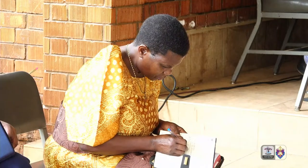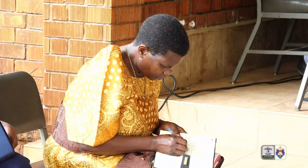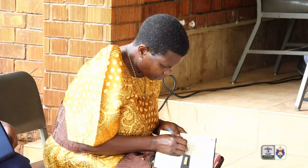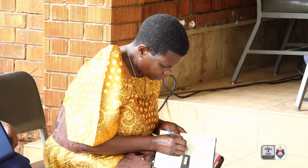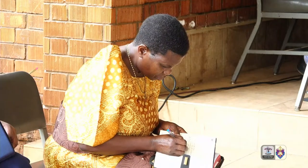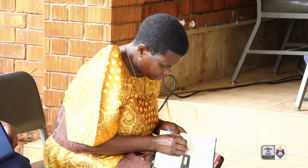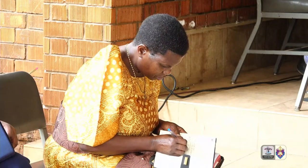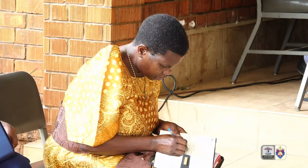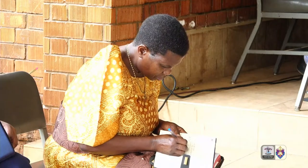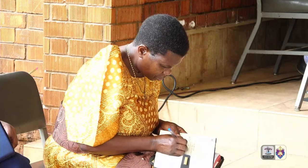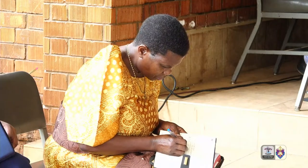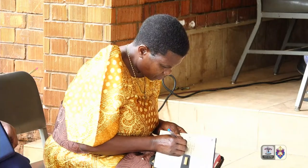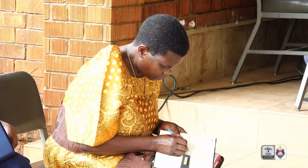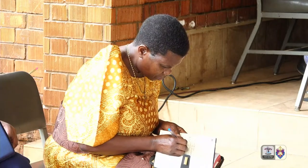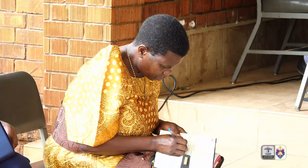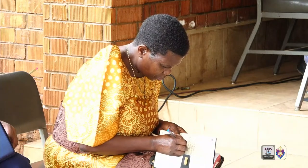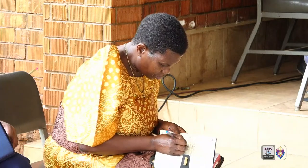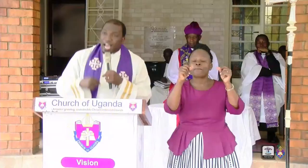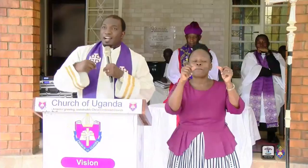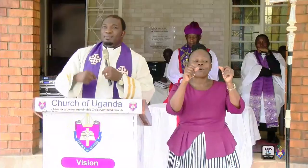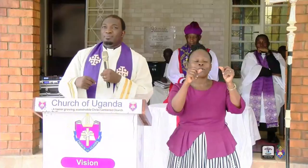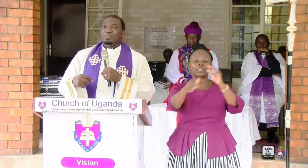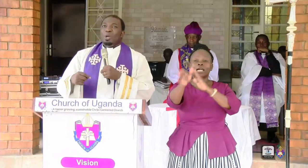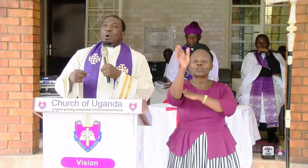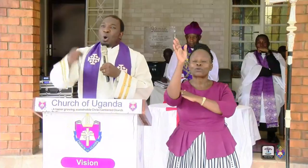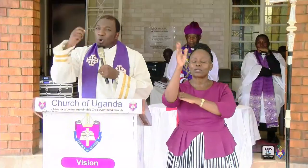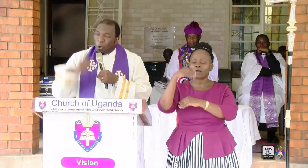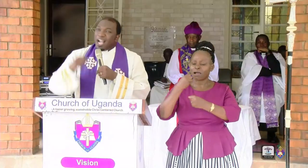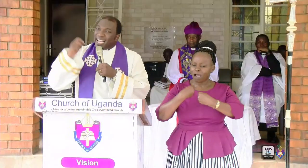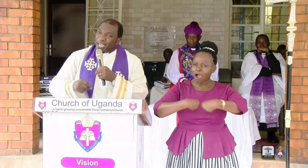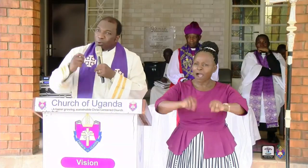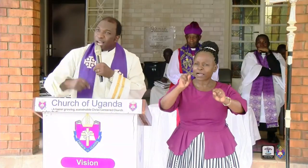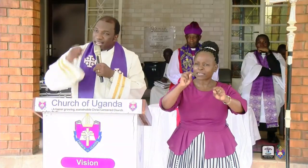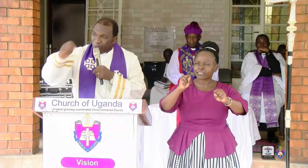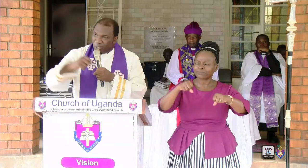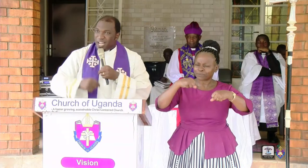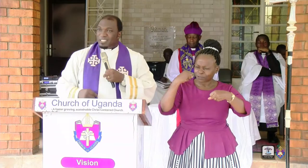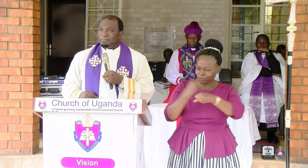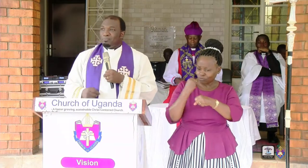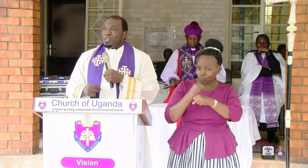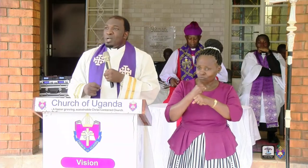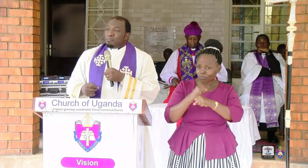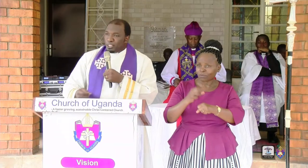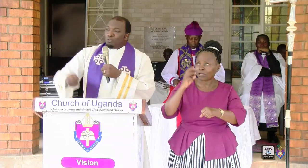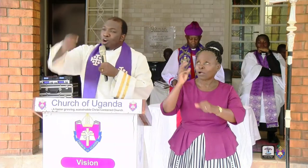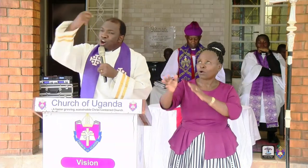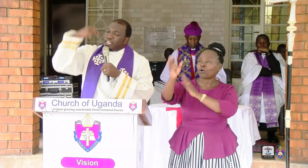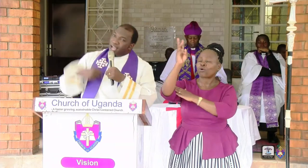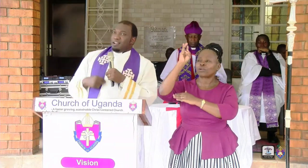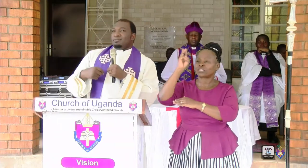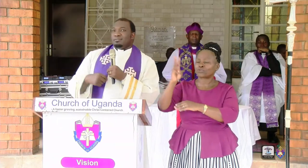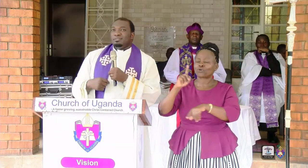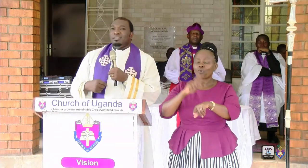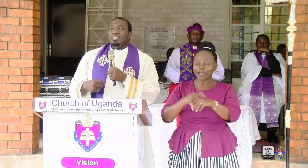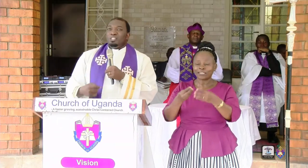ekigambo kya Katonda, akola okwagala kwa Katonda. Buli